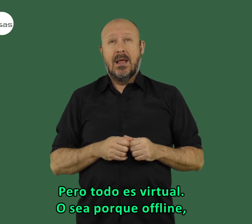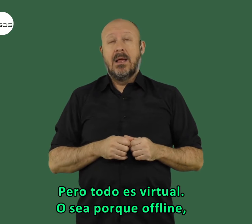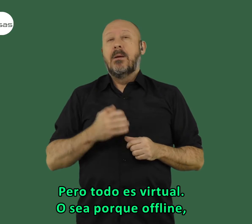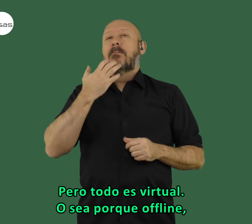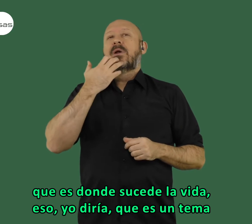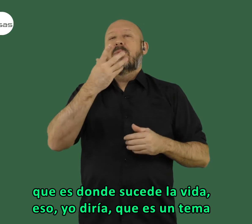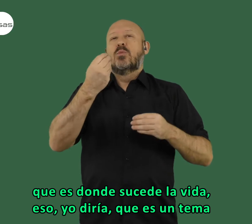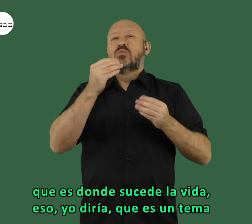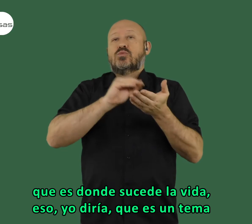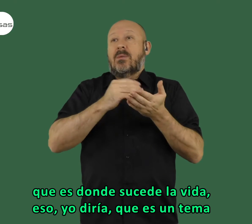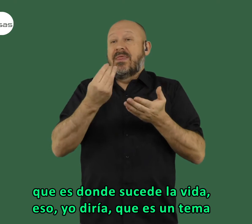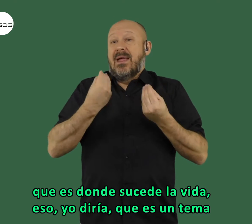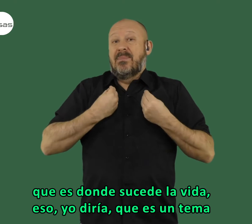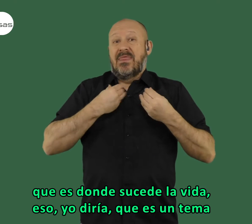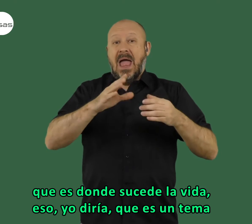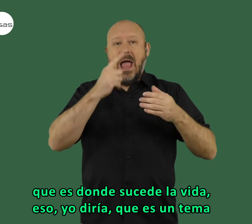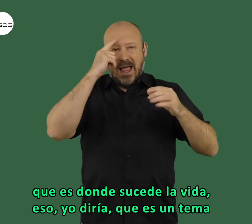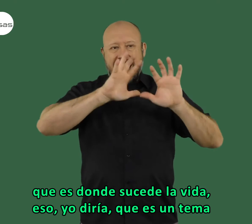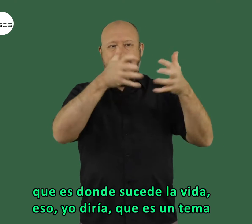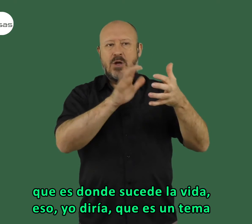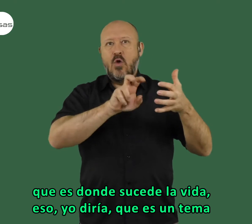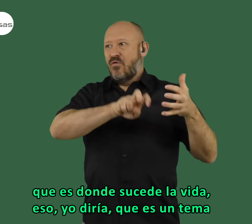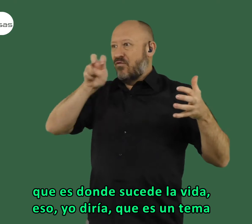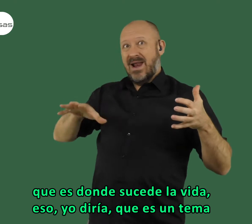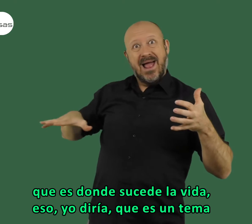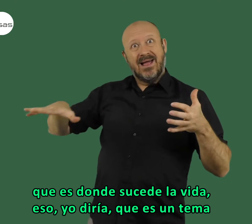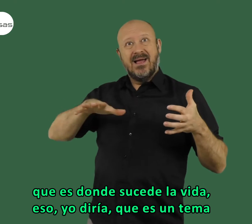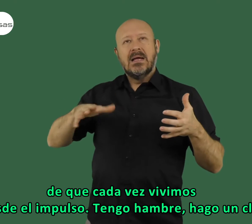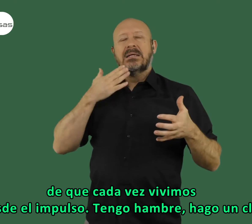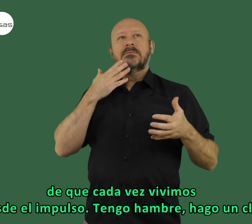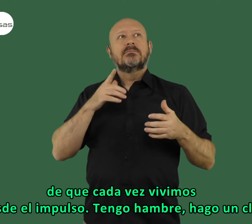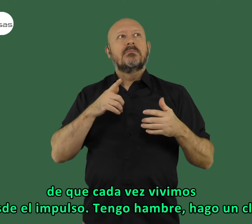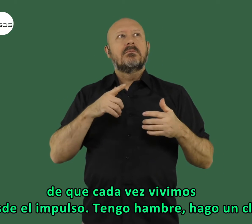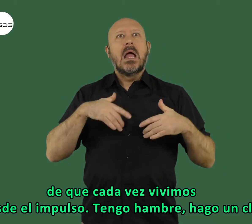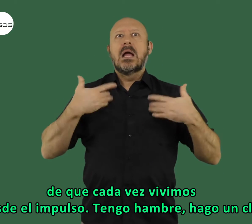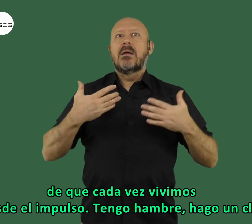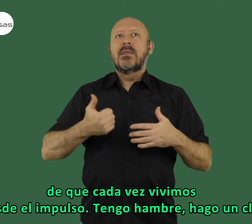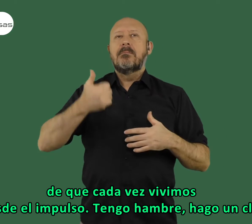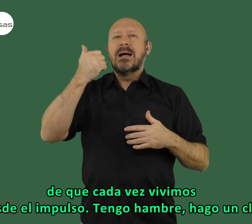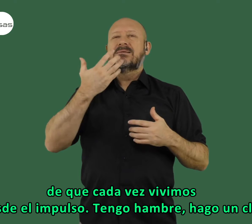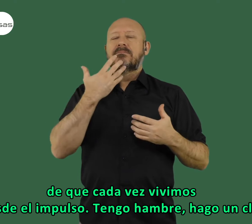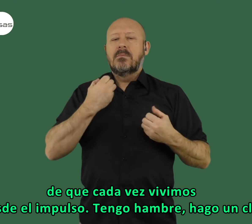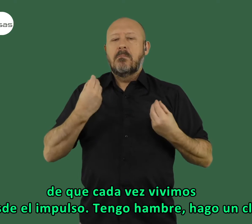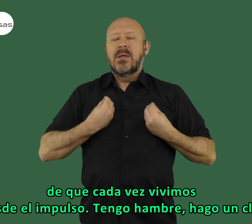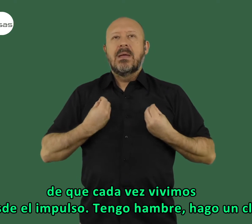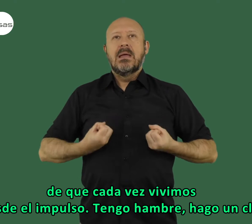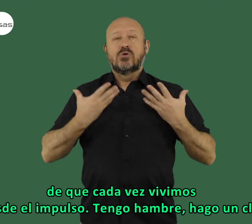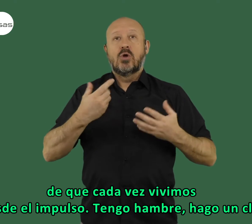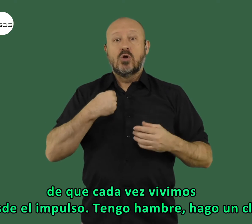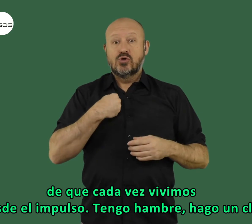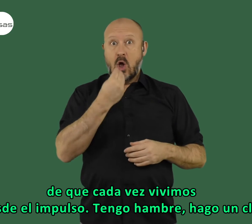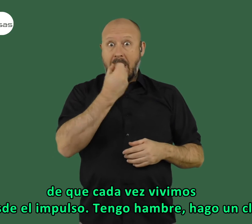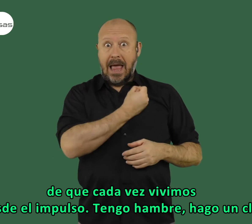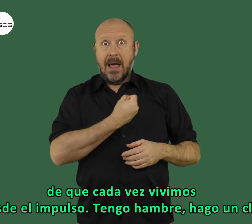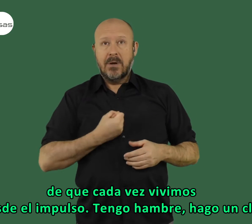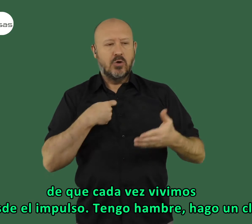porque offline, que es donde sucede la vida, eso yo diría que es un tema de que cada vez vivimos desde el impulso. Tengo